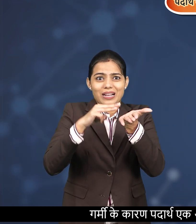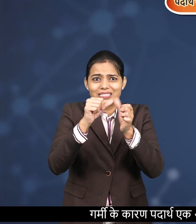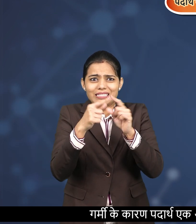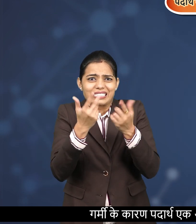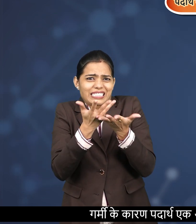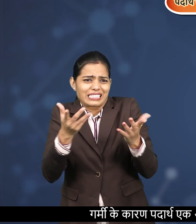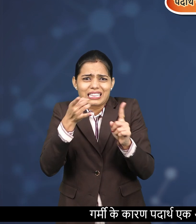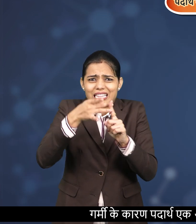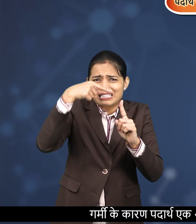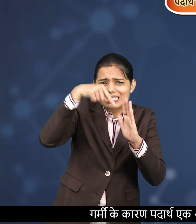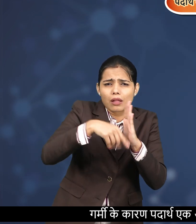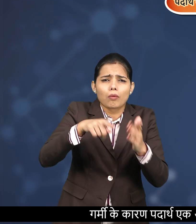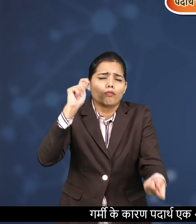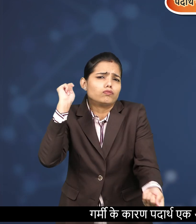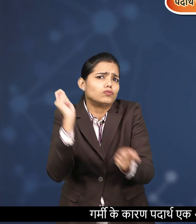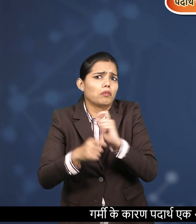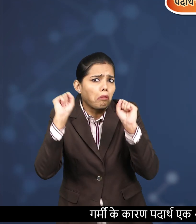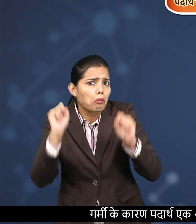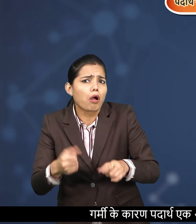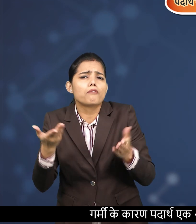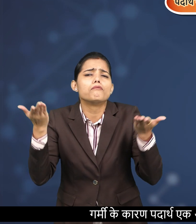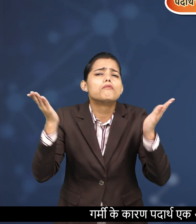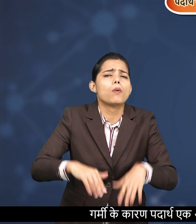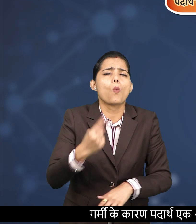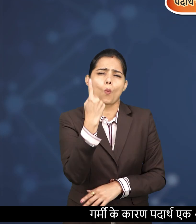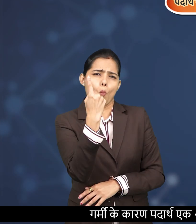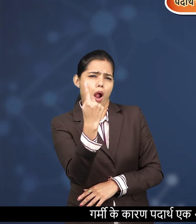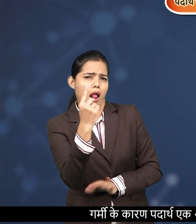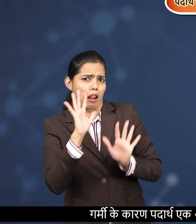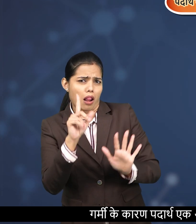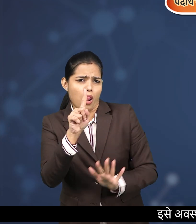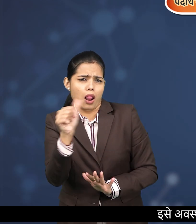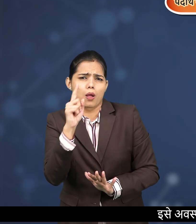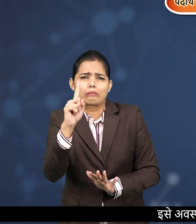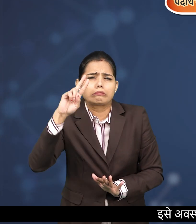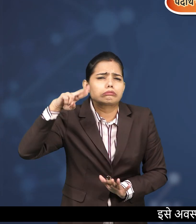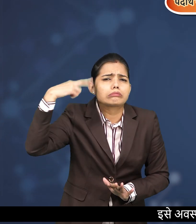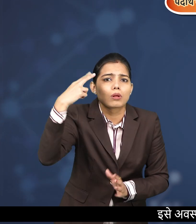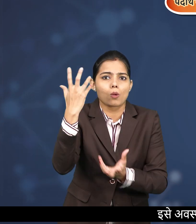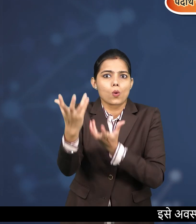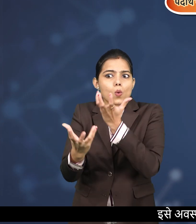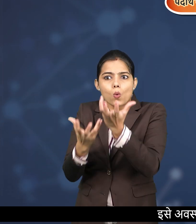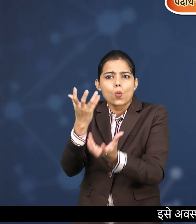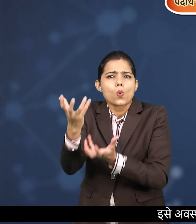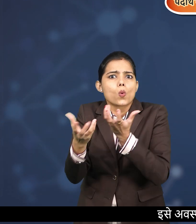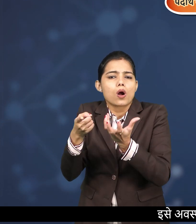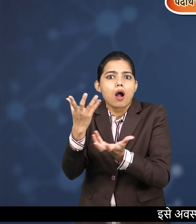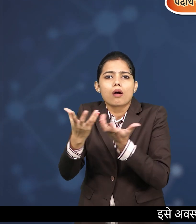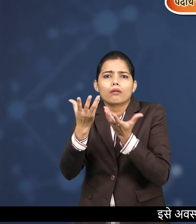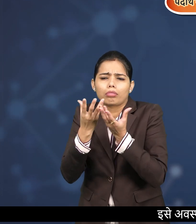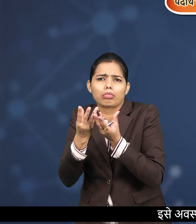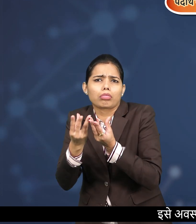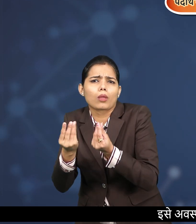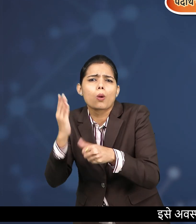गर्मी के कारण पदार्थ एक अवस्था से दूसरी अवस्था में बदल सकता है। इसे अवस्था परिवर्तन कहा जाता